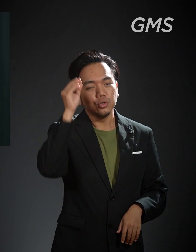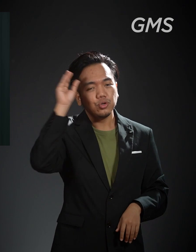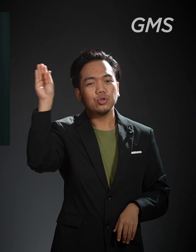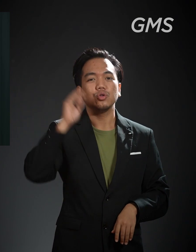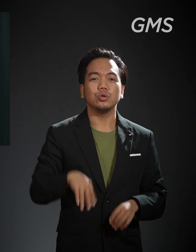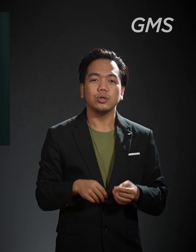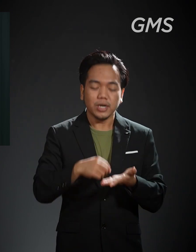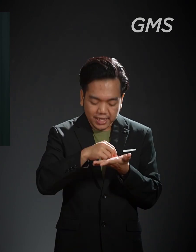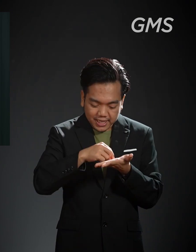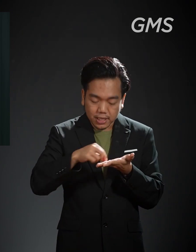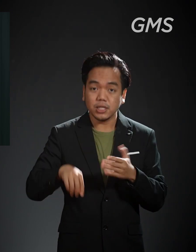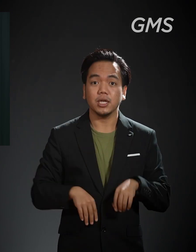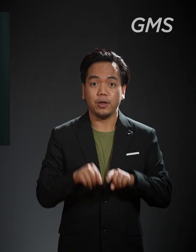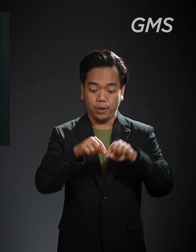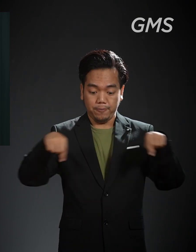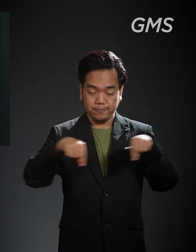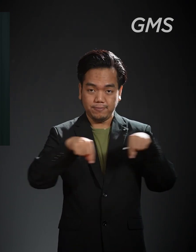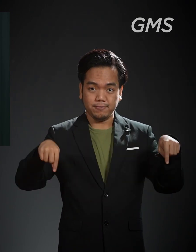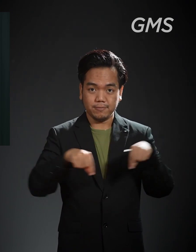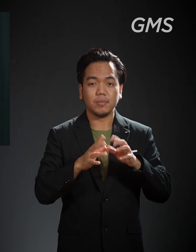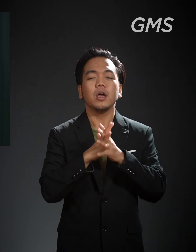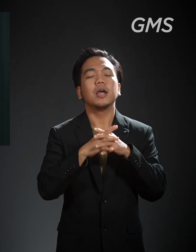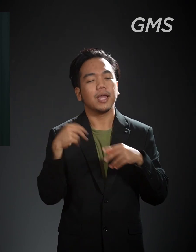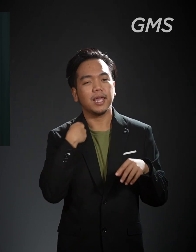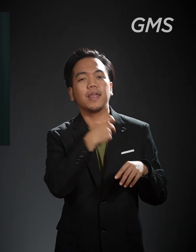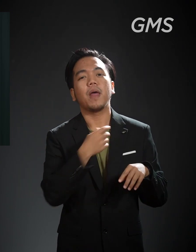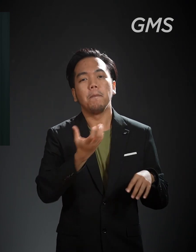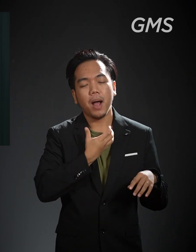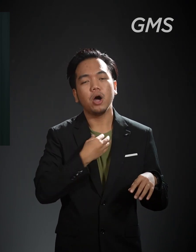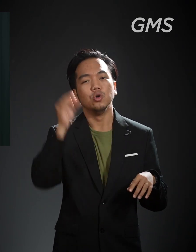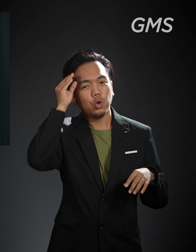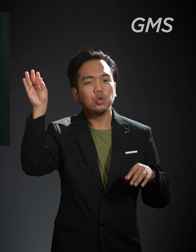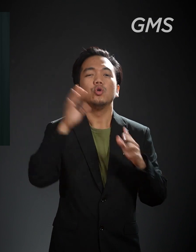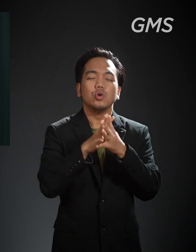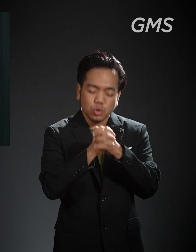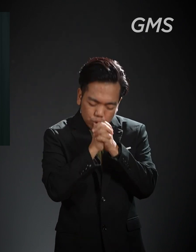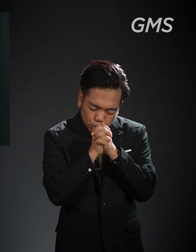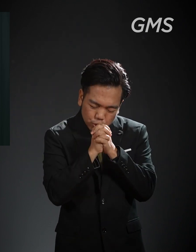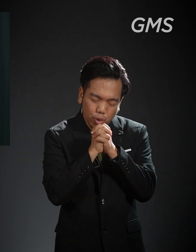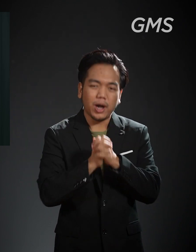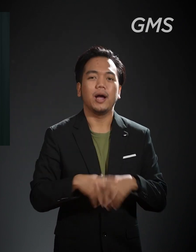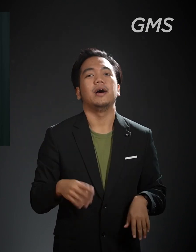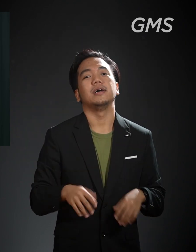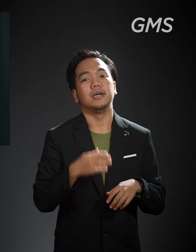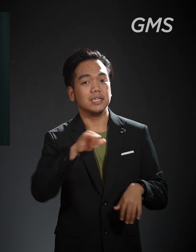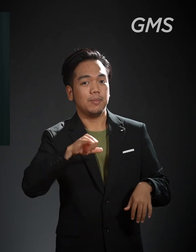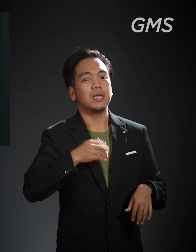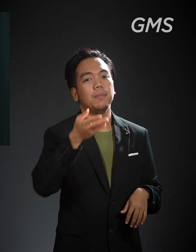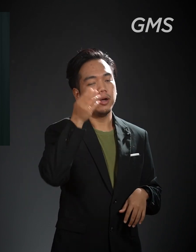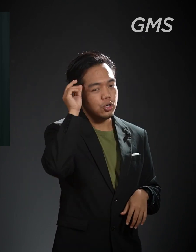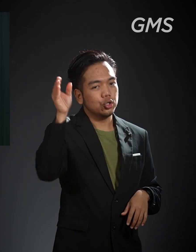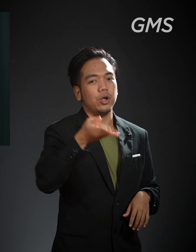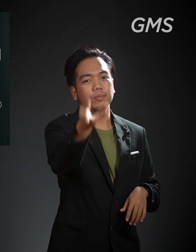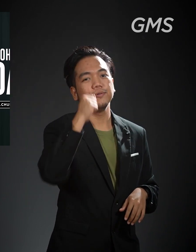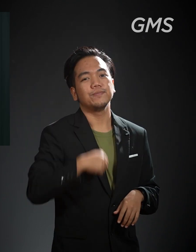di gms.church/form dan kami dari Departemen Doa, kami rindu berdoa bersama-sama dengan Anda. Dan di